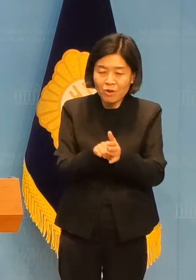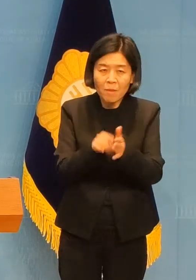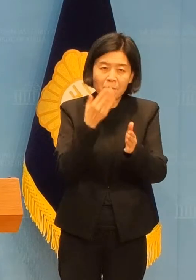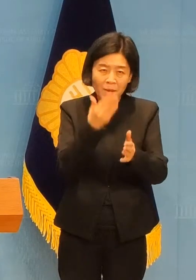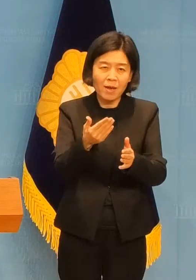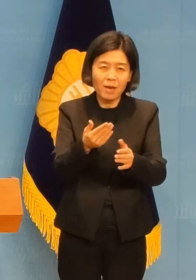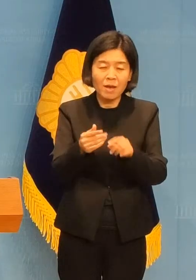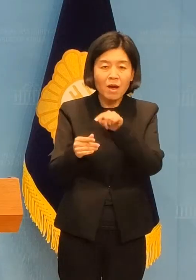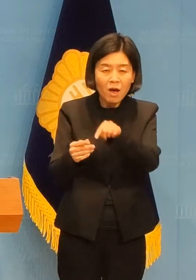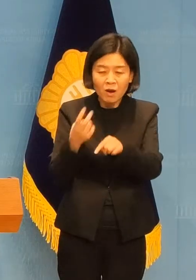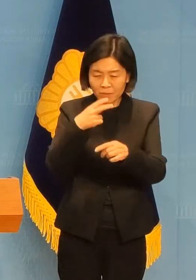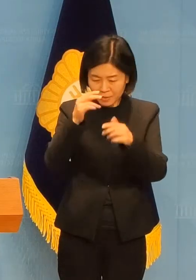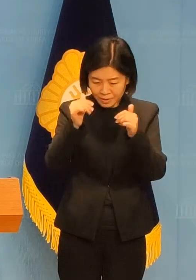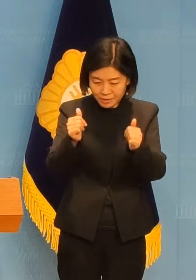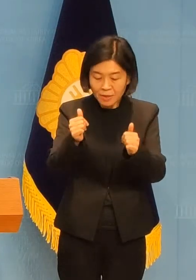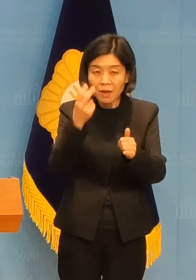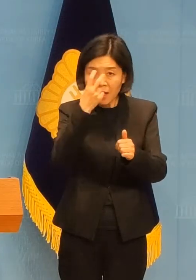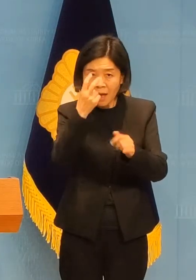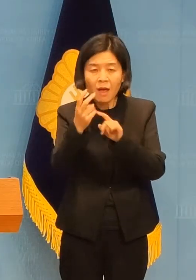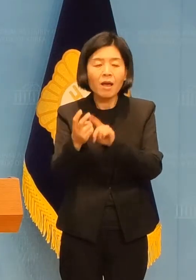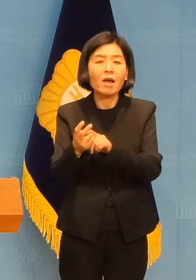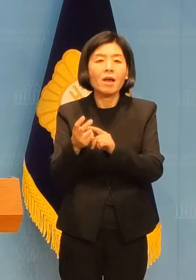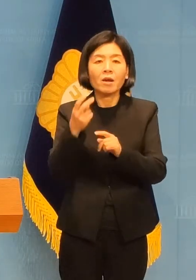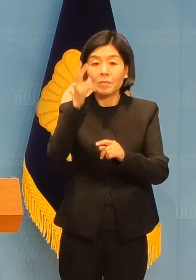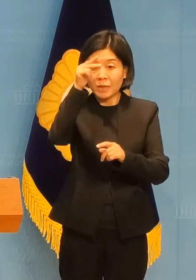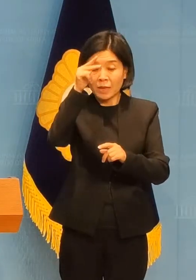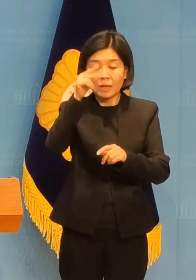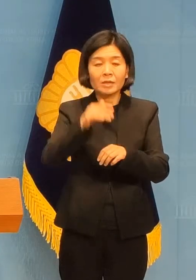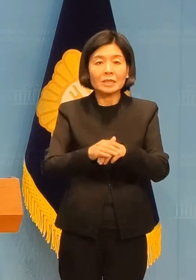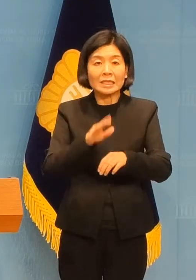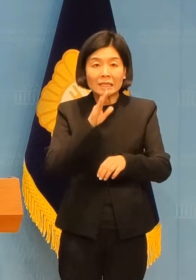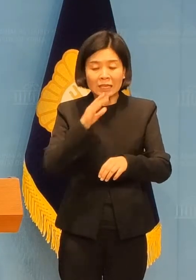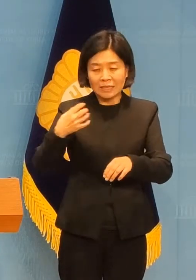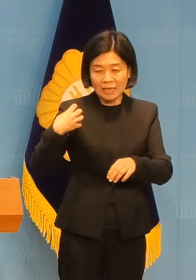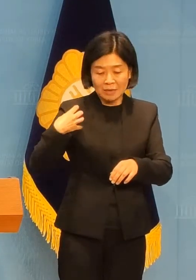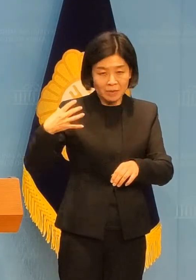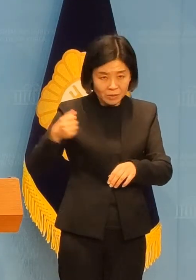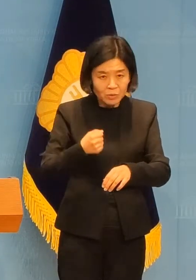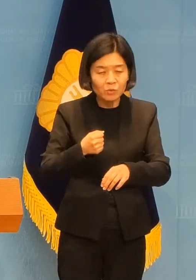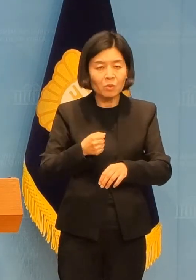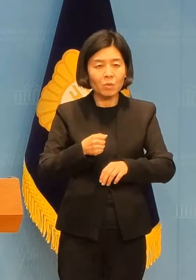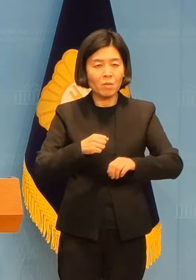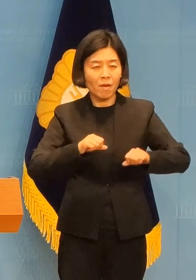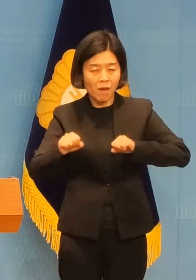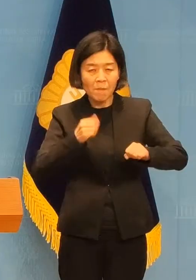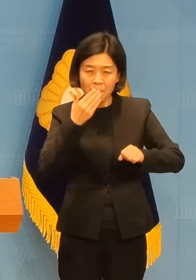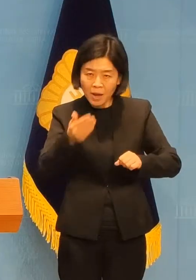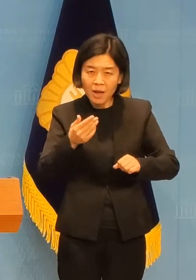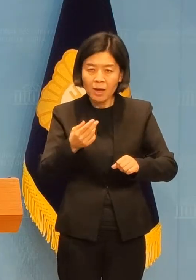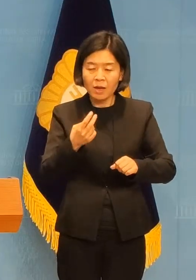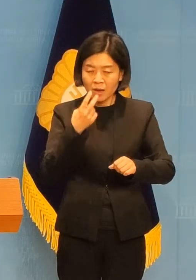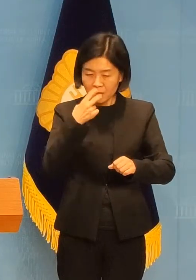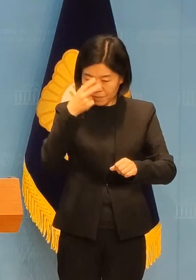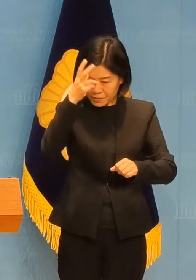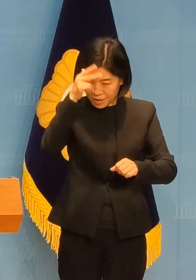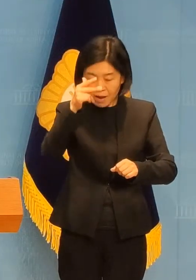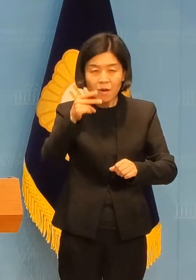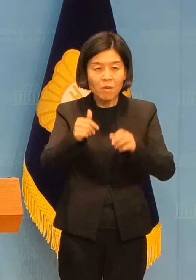통제 아래 합당하게 책임을 지는 검찰을 만들기 위해 더불어민주당은